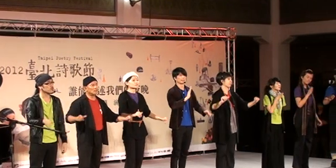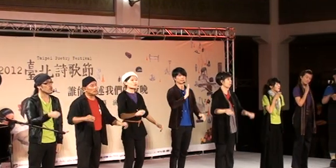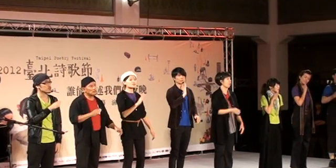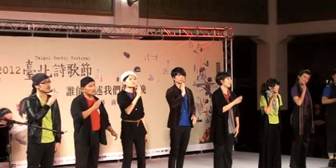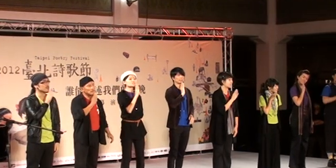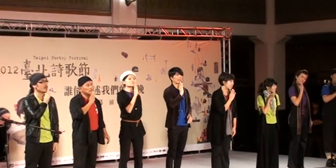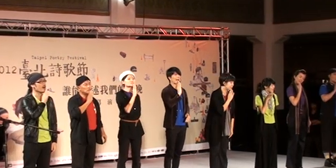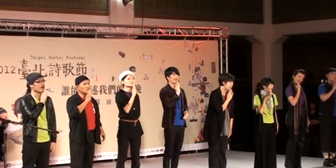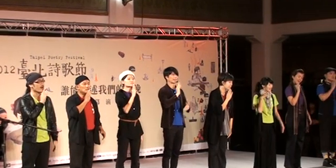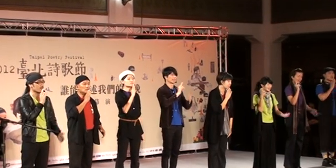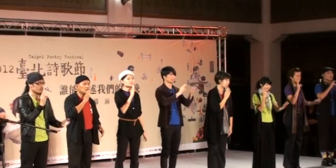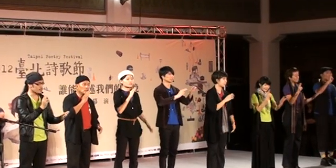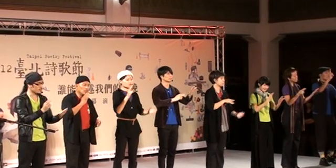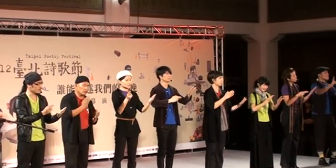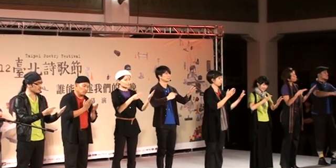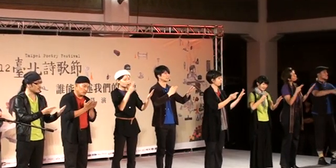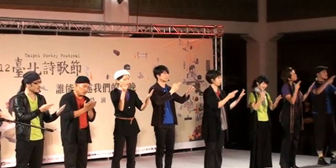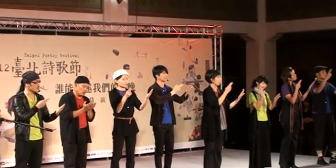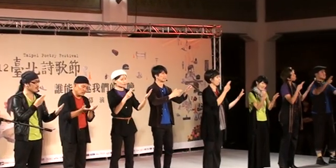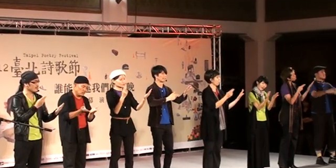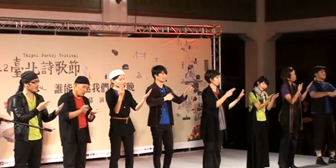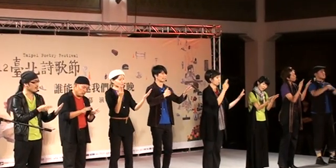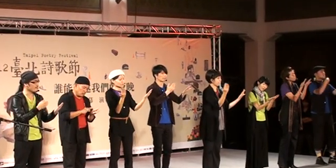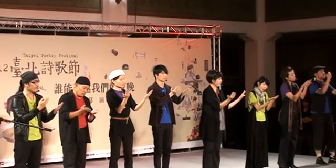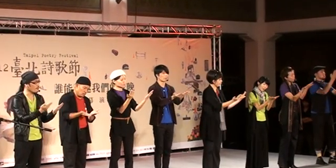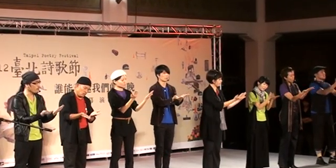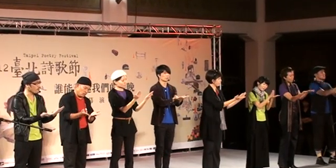就是那诗集的封皮。